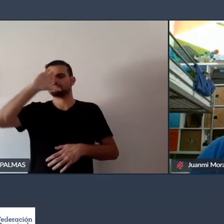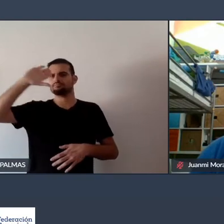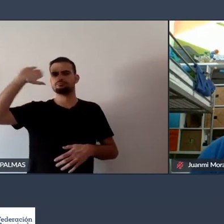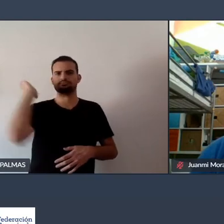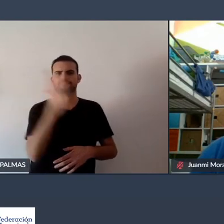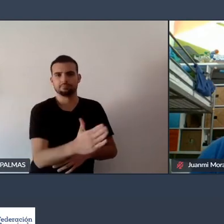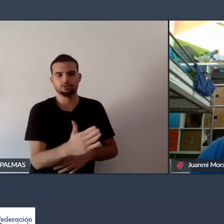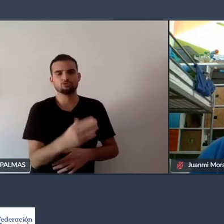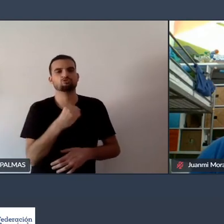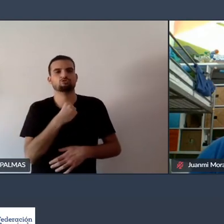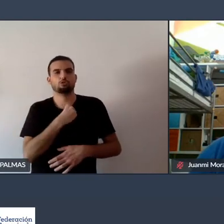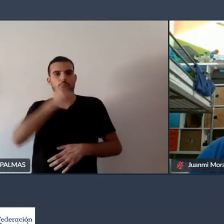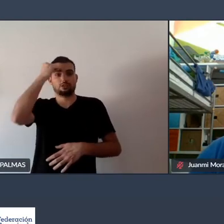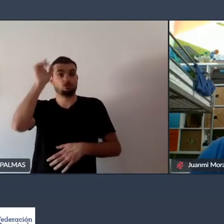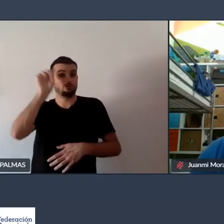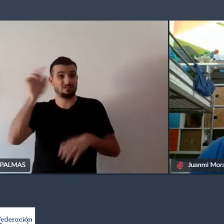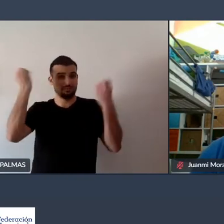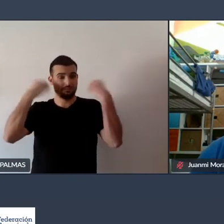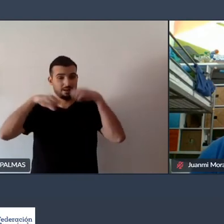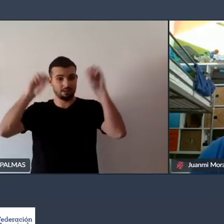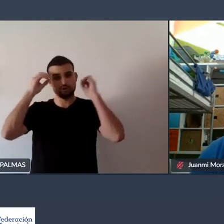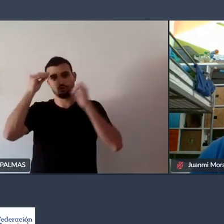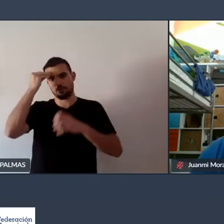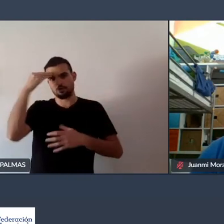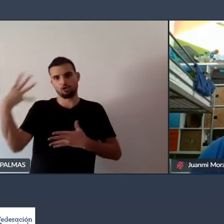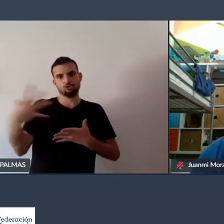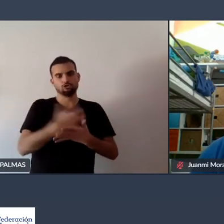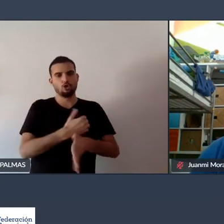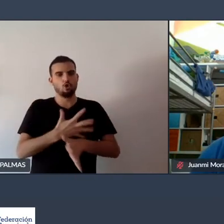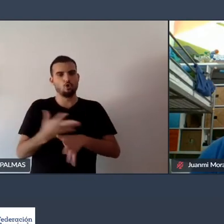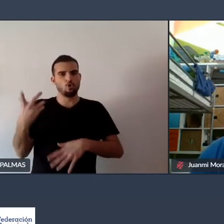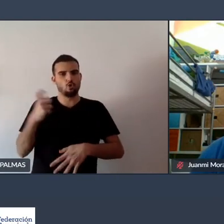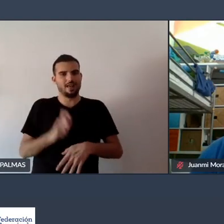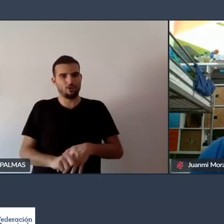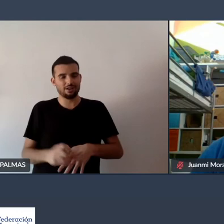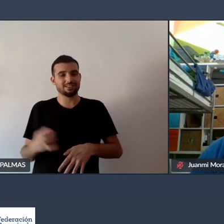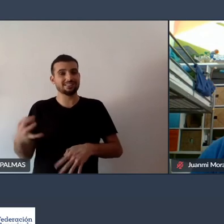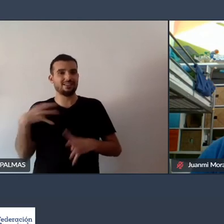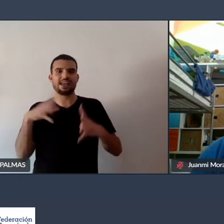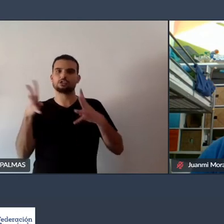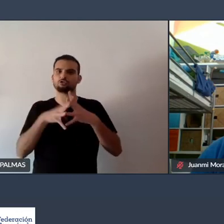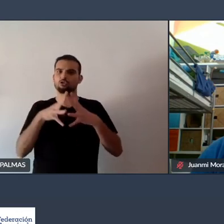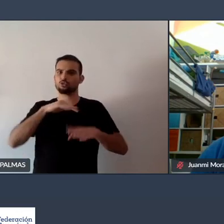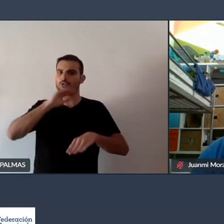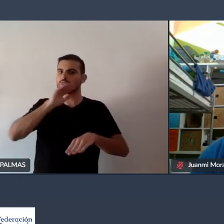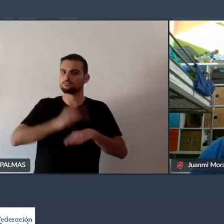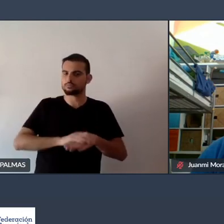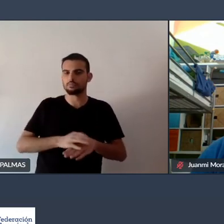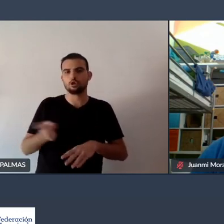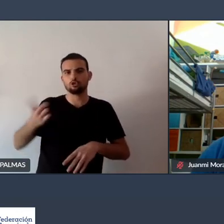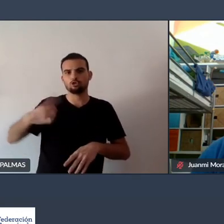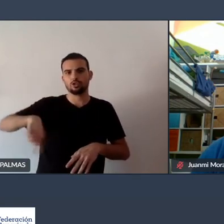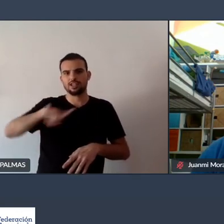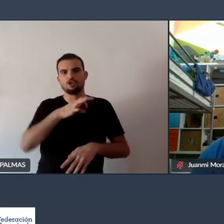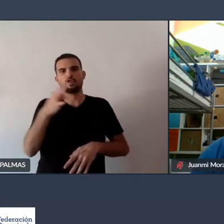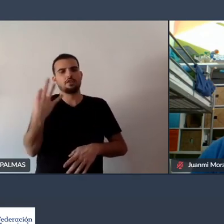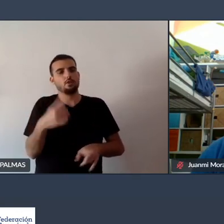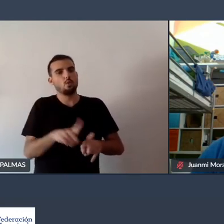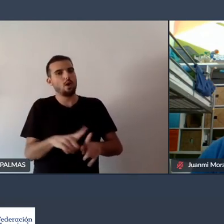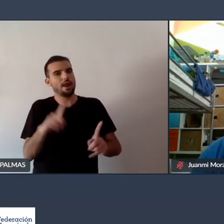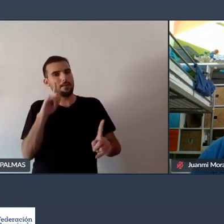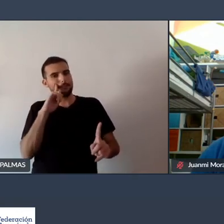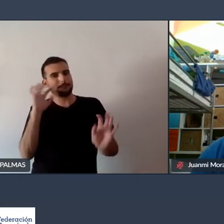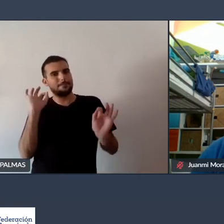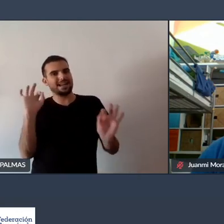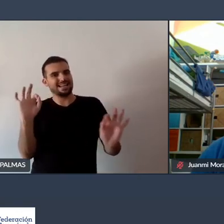más partidario como entrenador de que mis jugadores, dentro, insisto, del orden y la estructura del set, que siempre que tengan la oportunidad de ser peligrosos y de poder